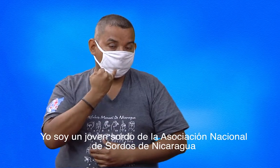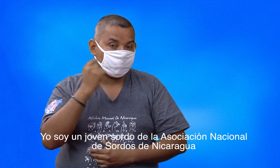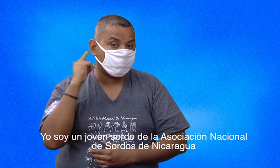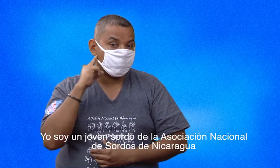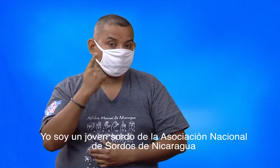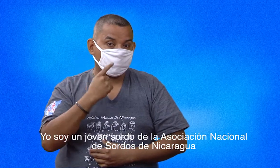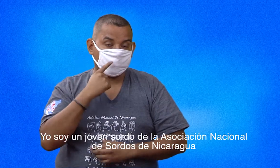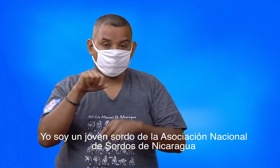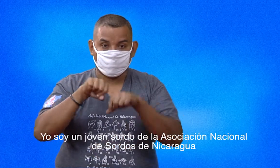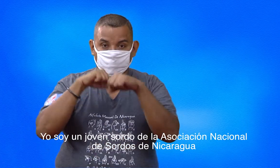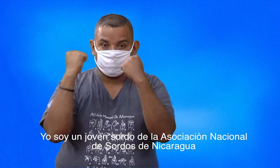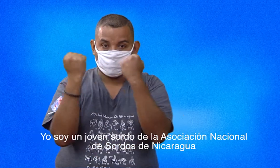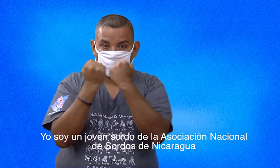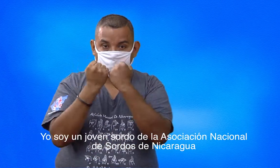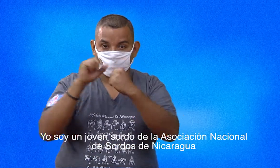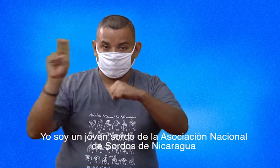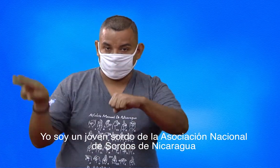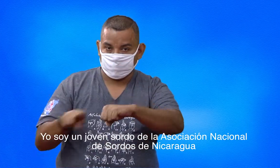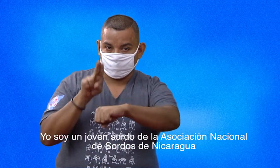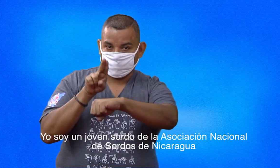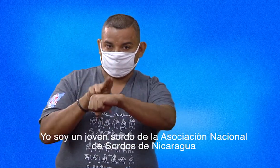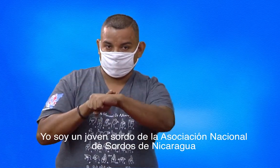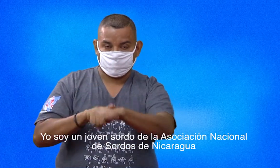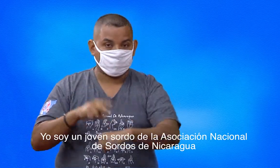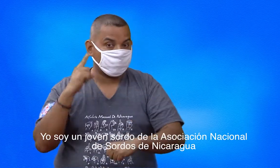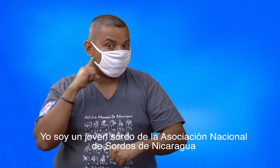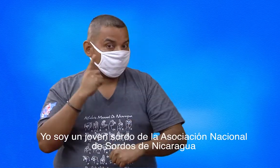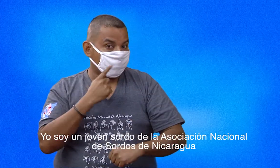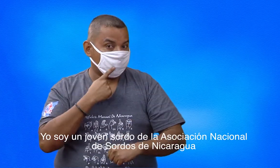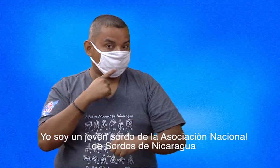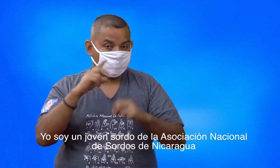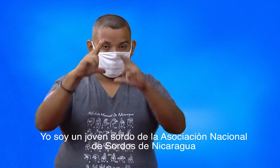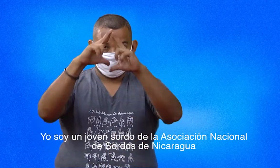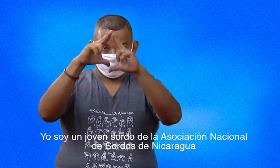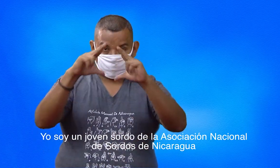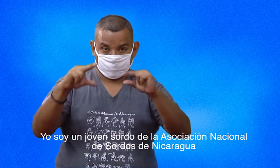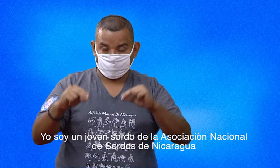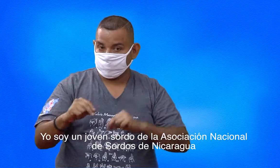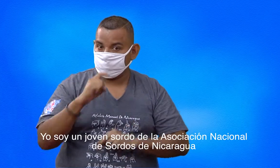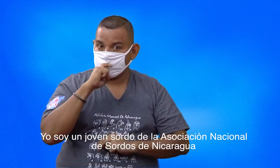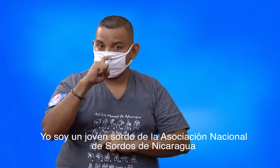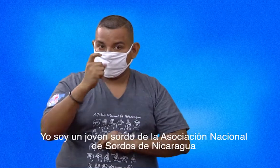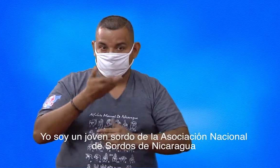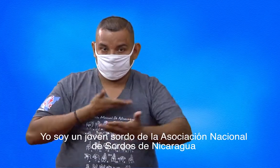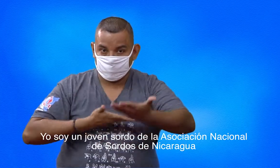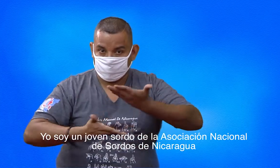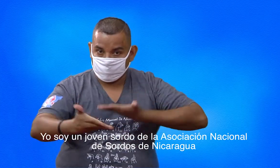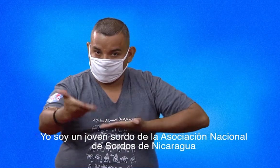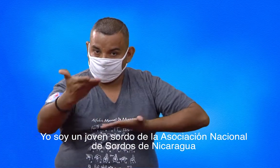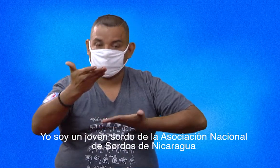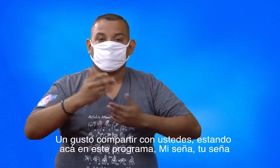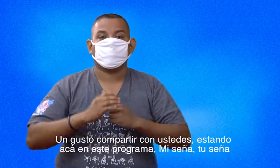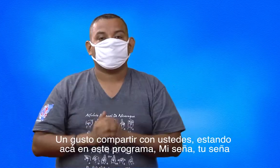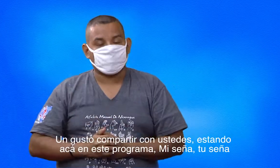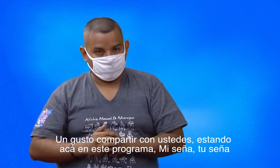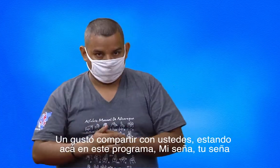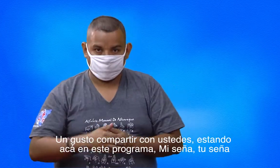Yo soy un joven sordo de la Asociación Nacional de Sordos de Nicaragua. Me un gusto compartir